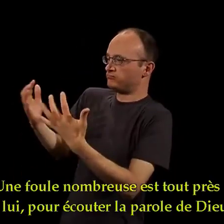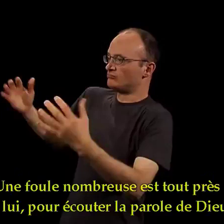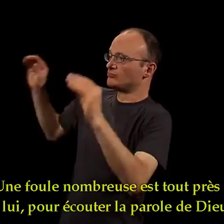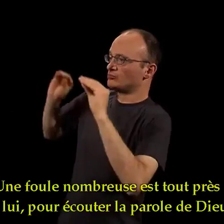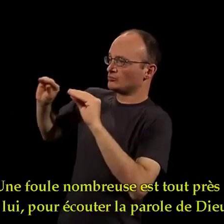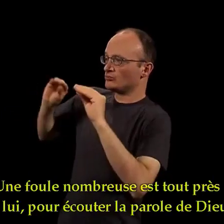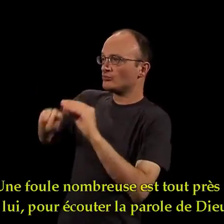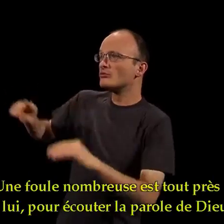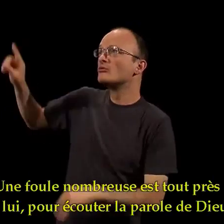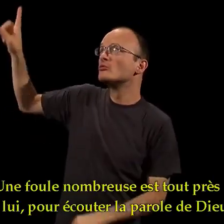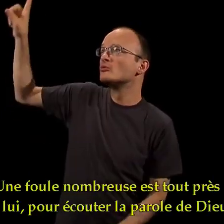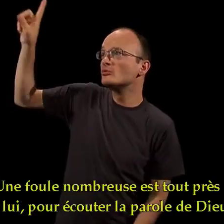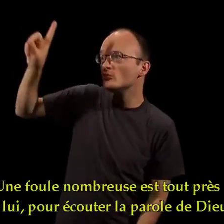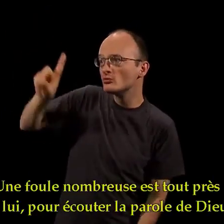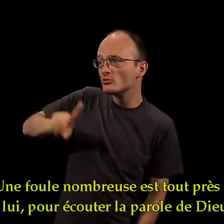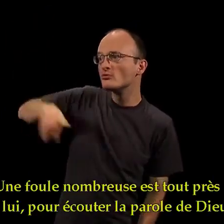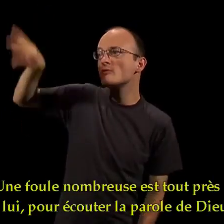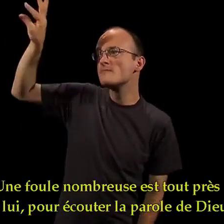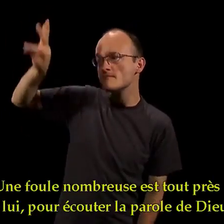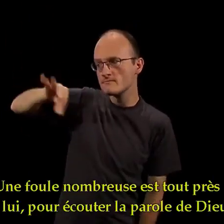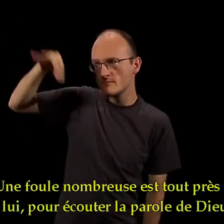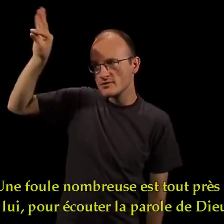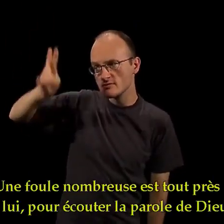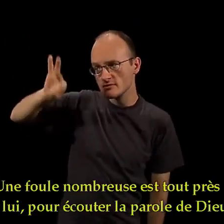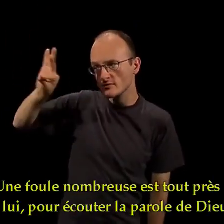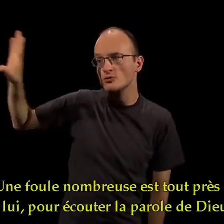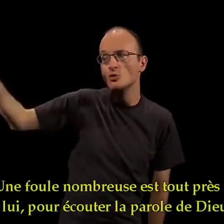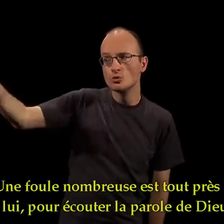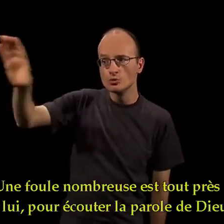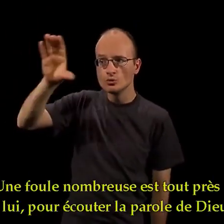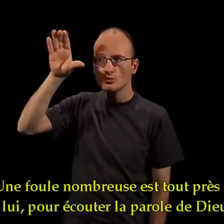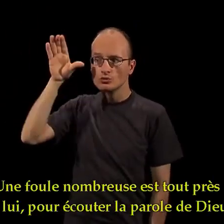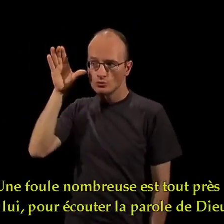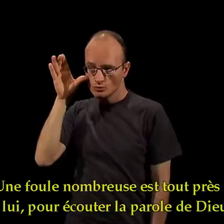Une foule nombreuse est tout près de lui pour écouter la parole de Dieu.